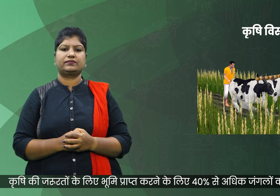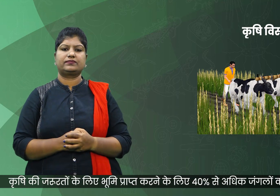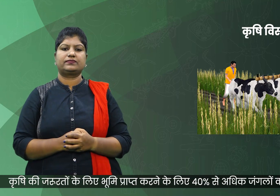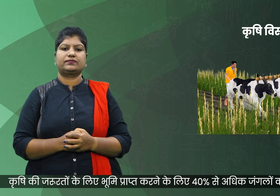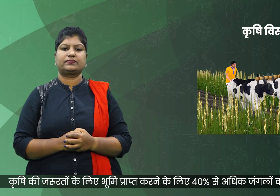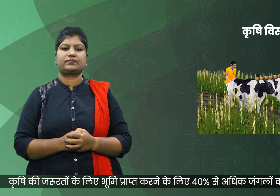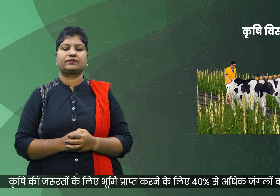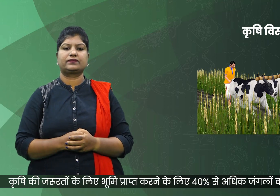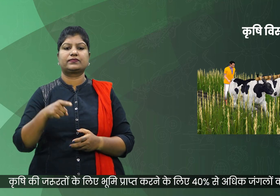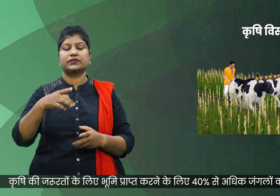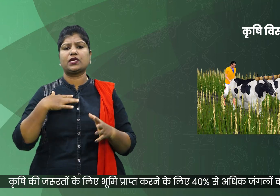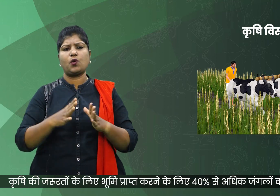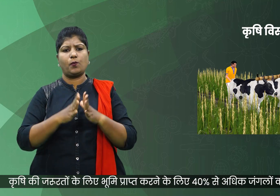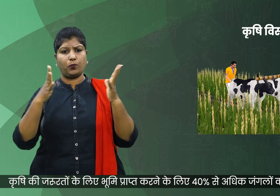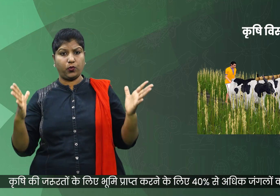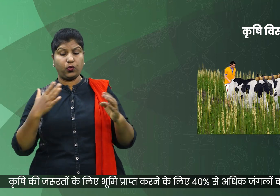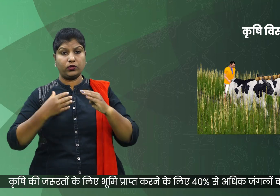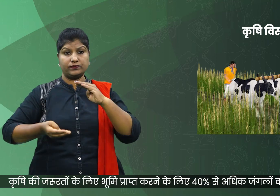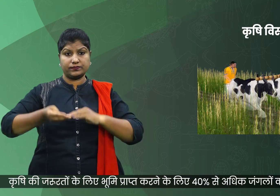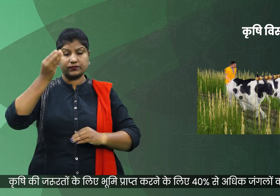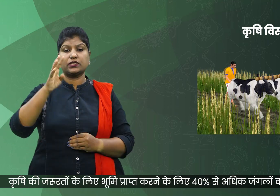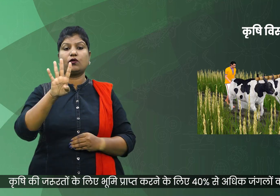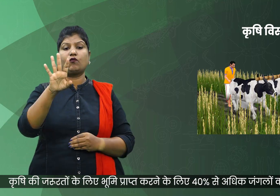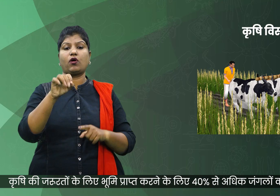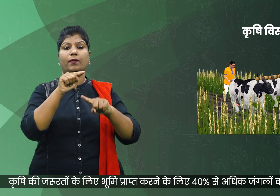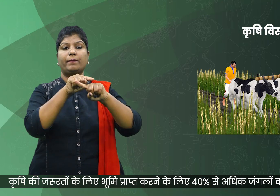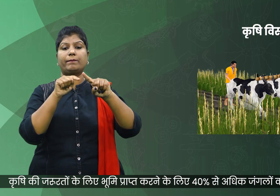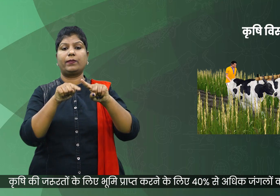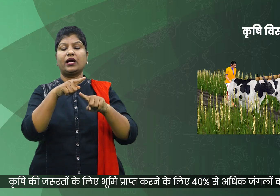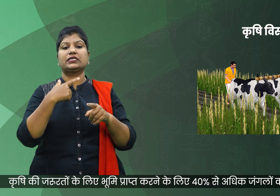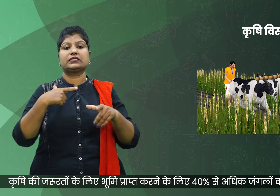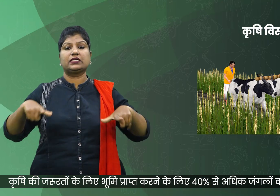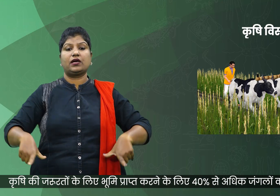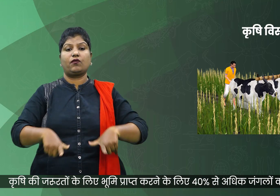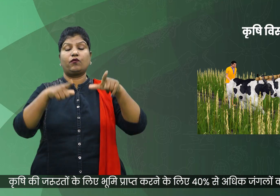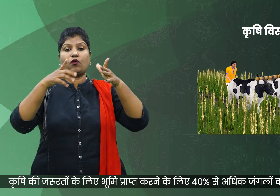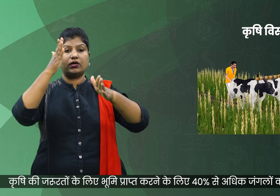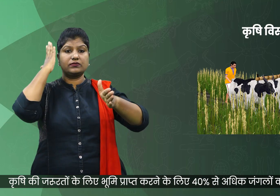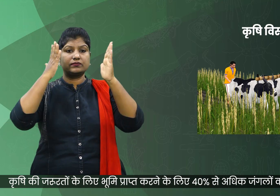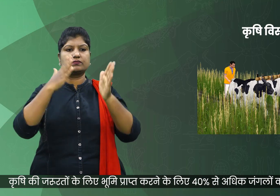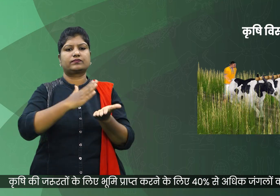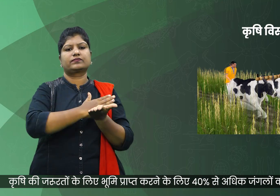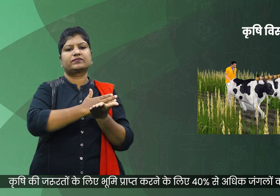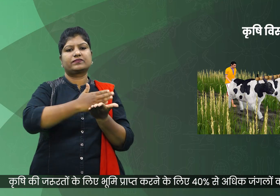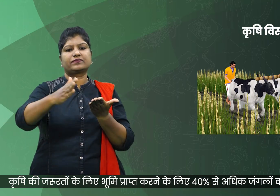कृशी की जरूरतों के लिए भूमी प्राप्त करने के लिए 40